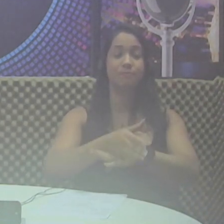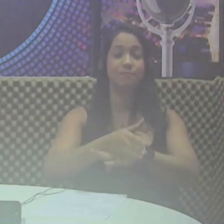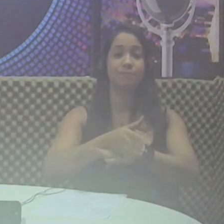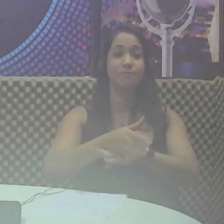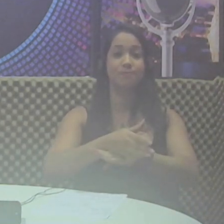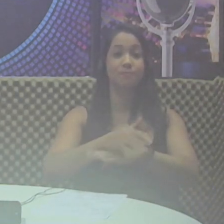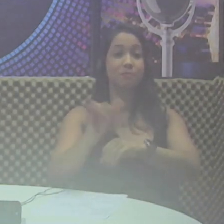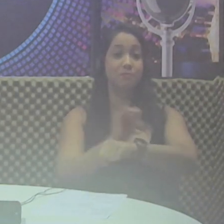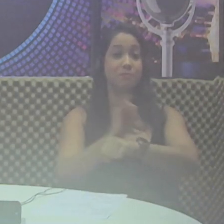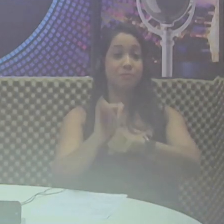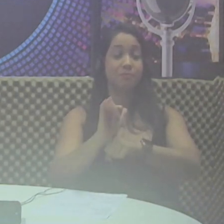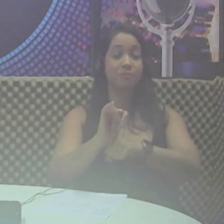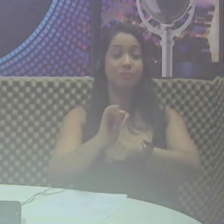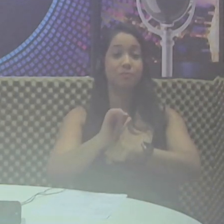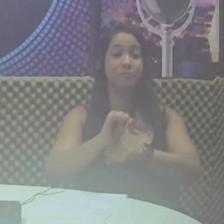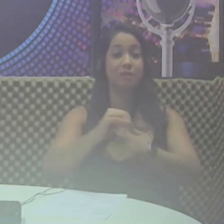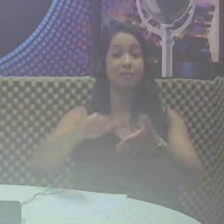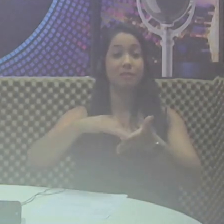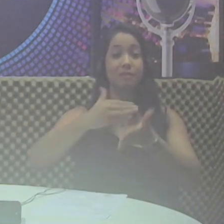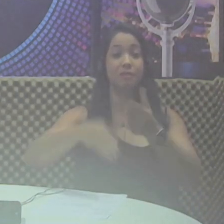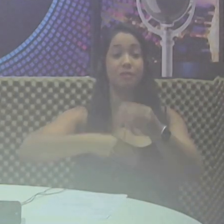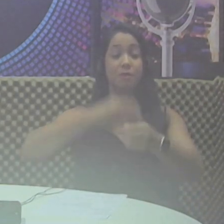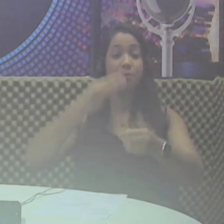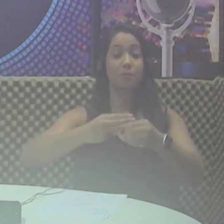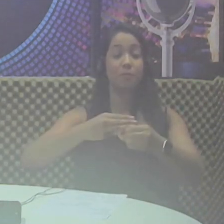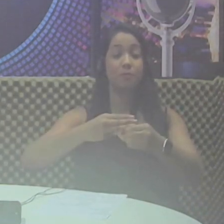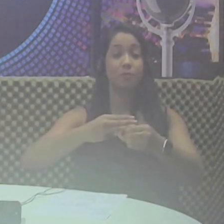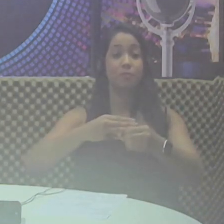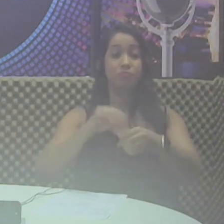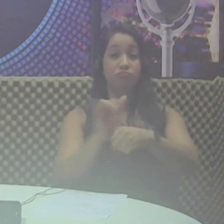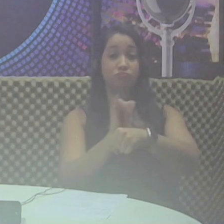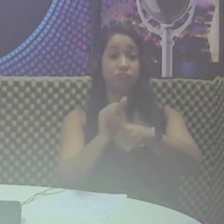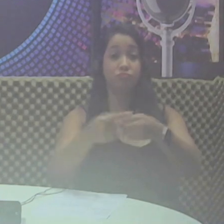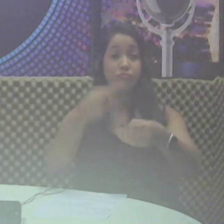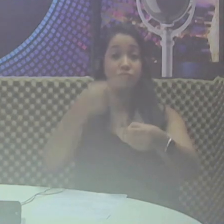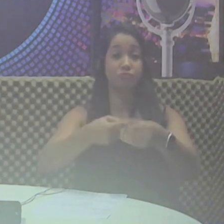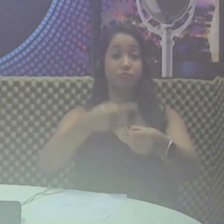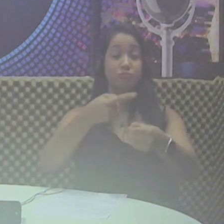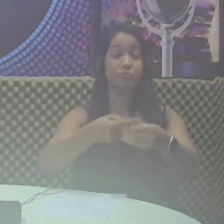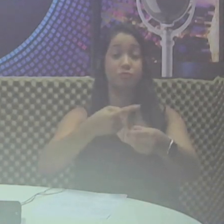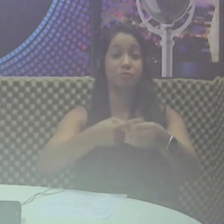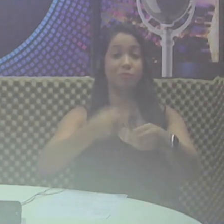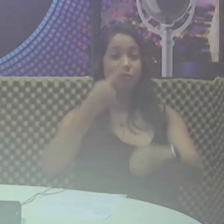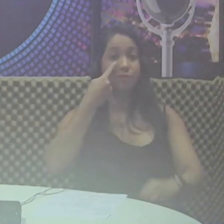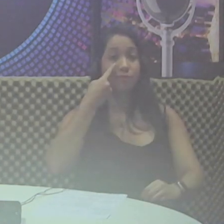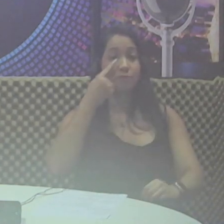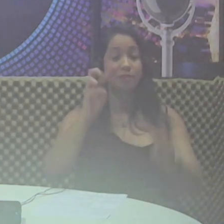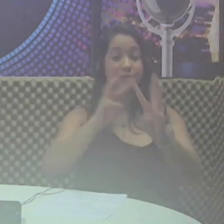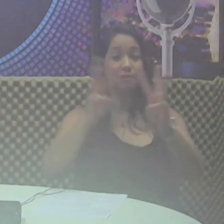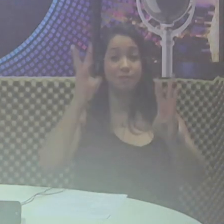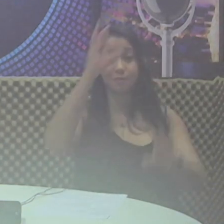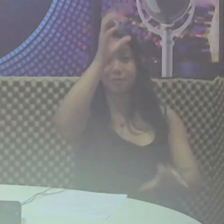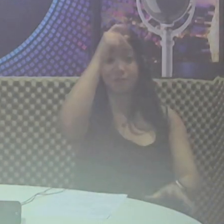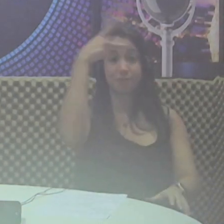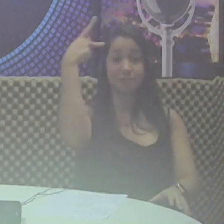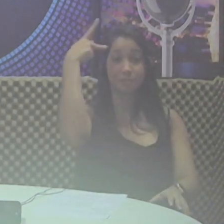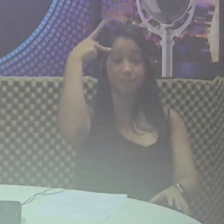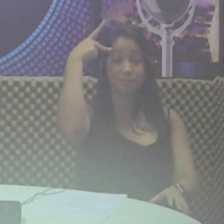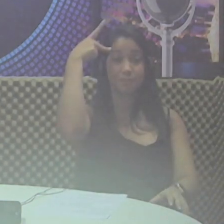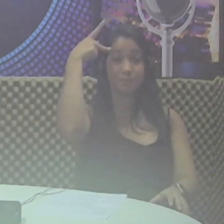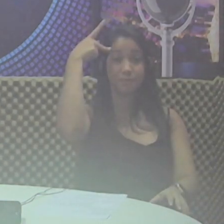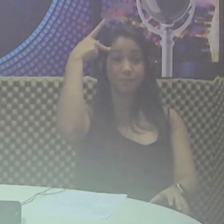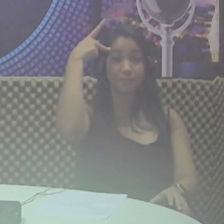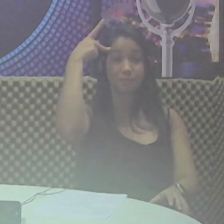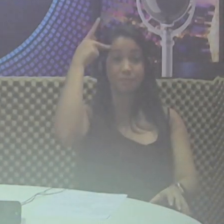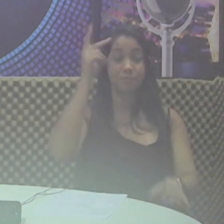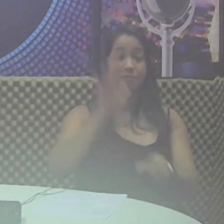Plano Diretor na página da Secretaria Municipal de Planejamento Urbano, que você encontra no portal da Prefeitura, e